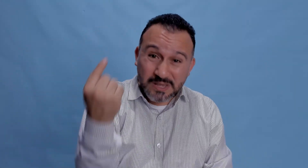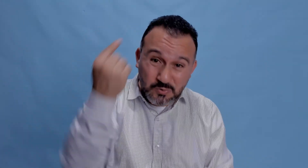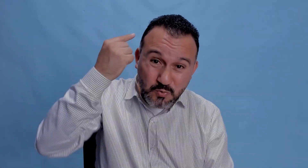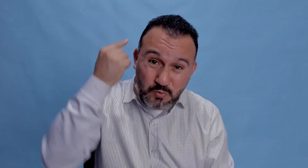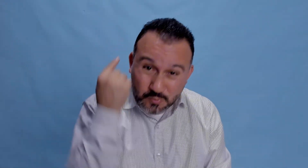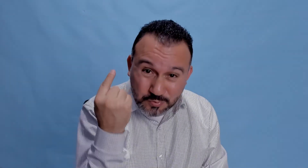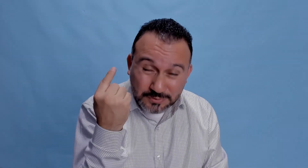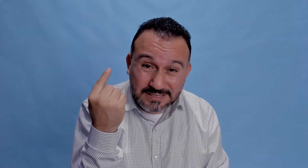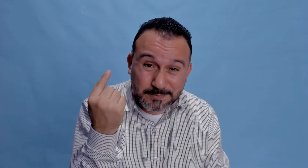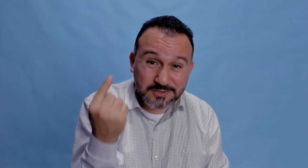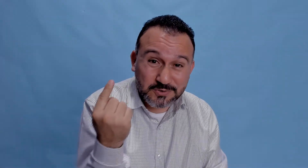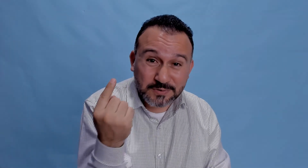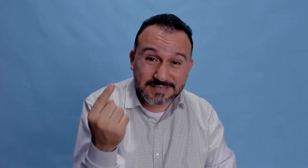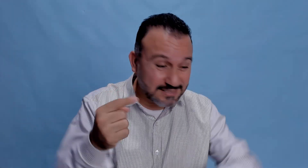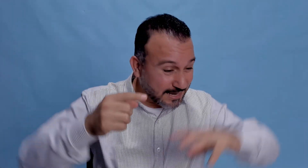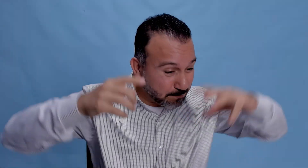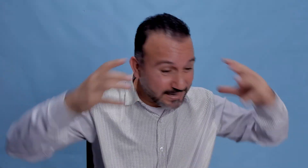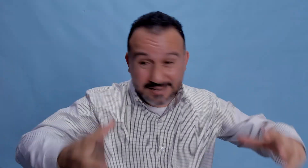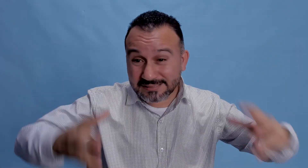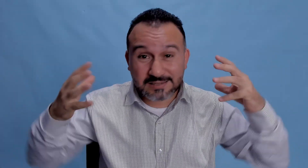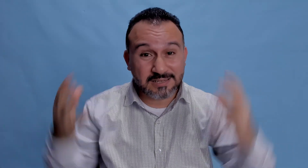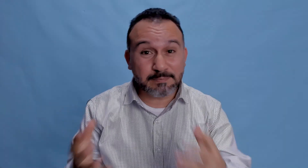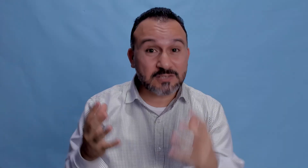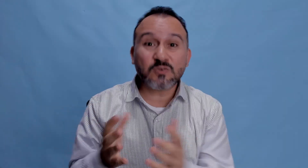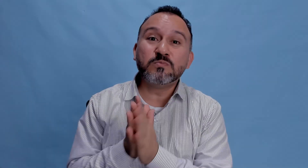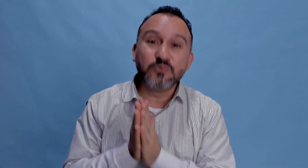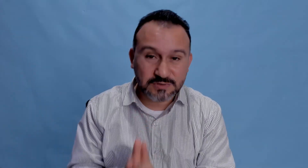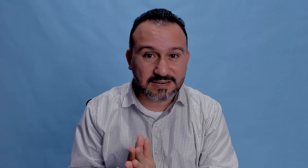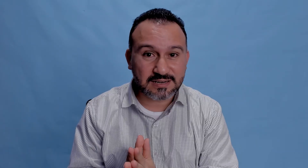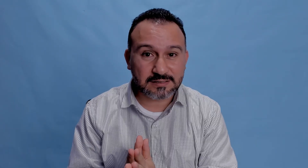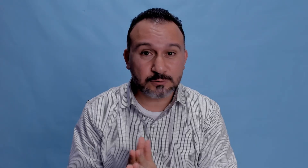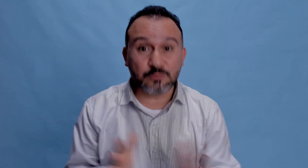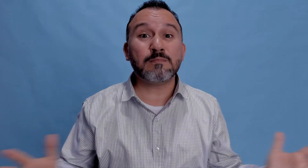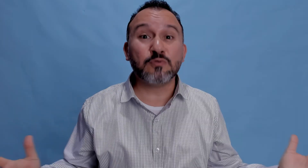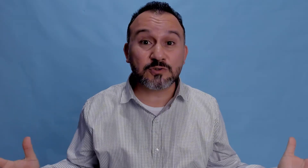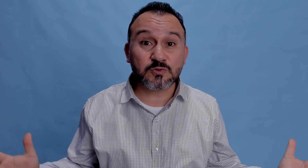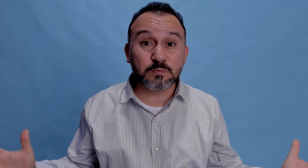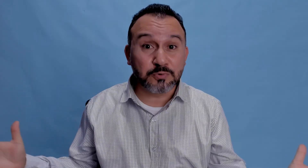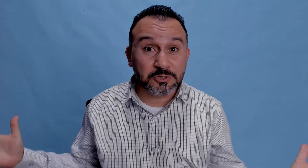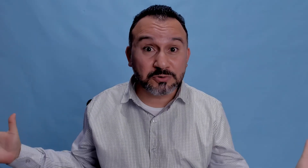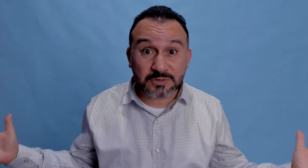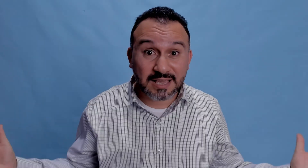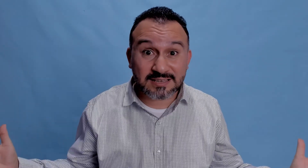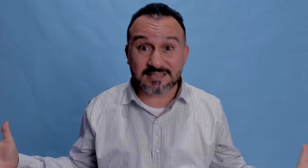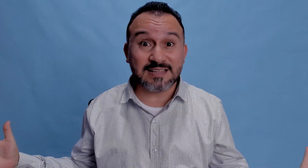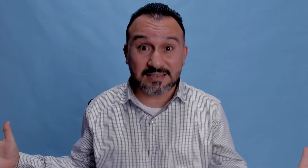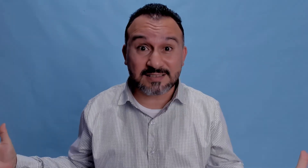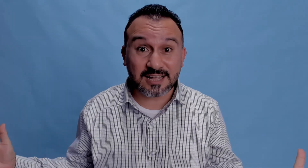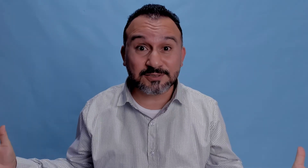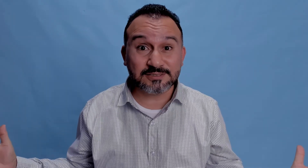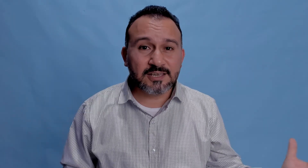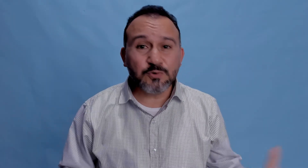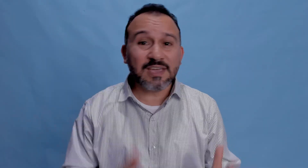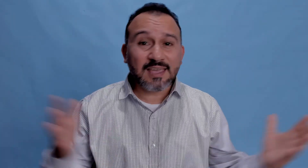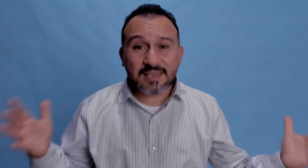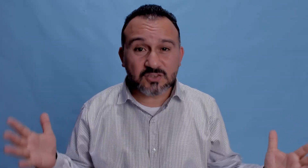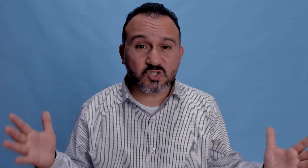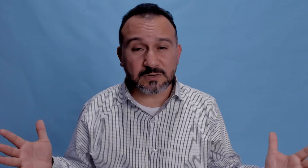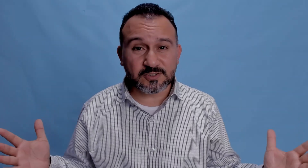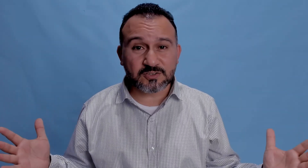número 1 das pessoas que aprendem Libras com música, o famoso português sinalizado. E o que é isso, professor?